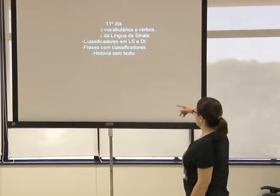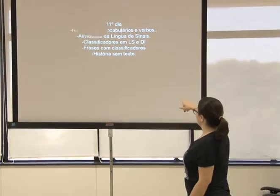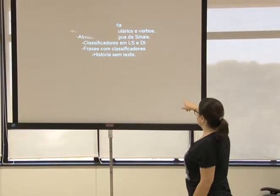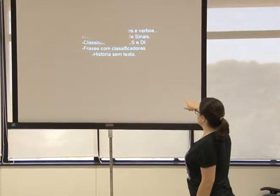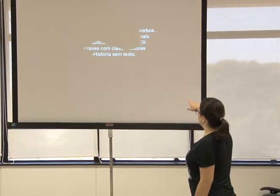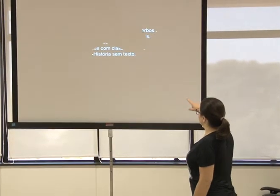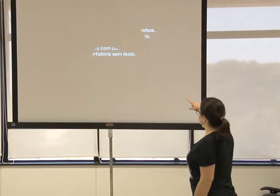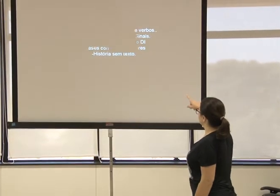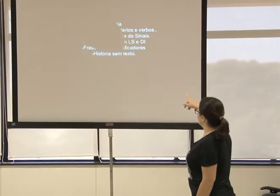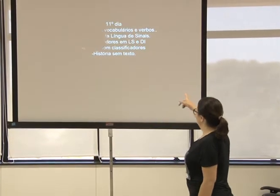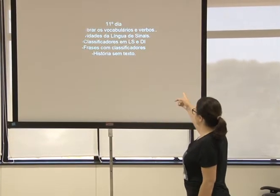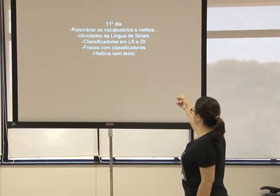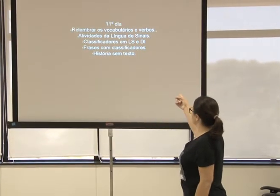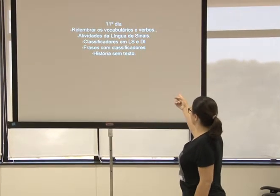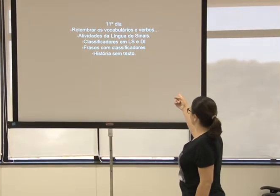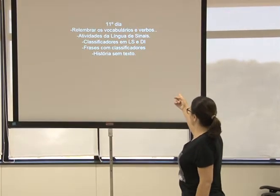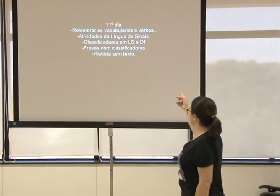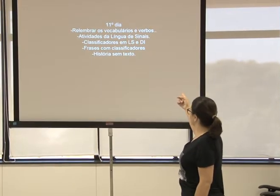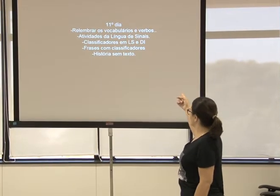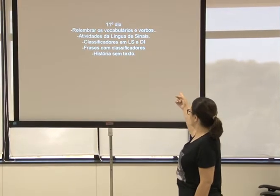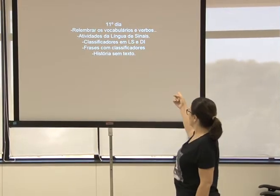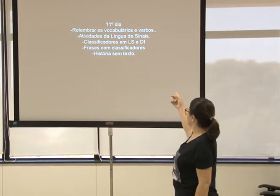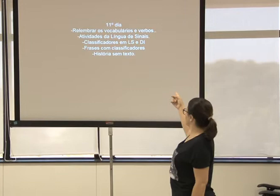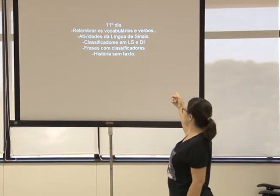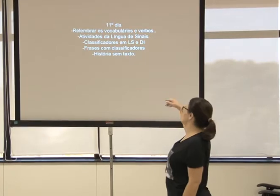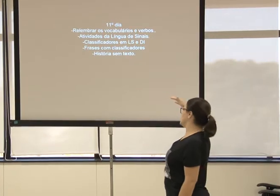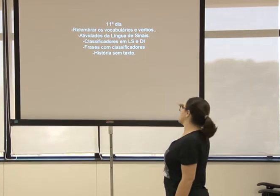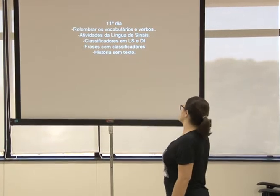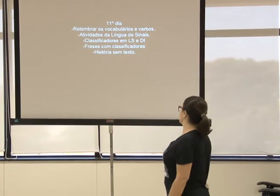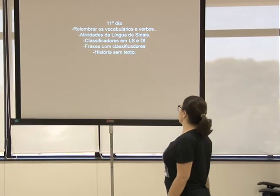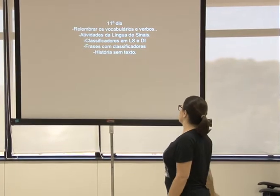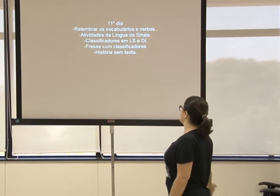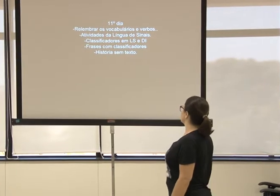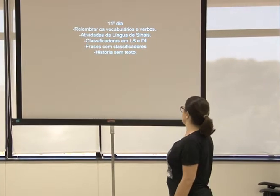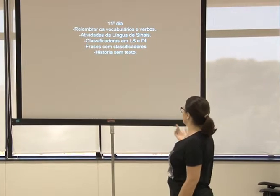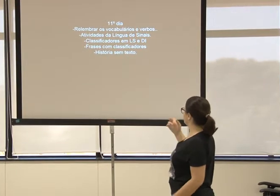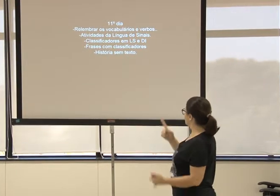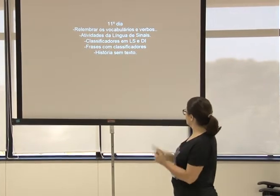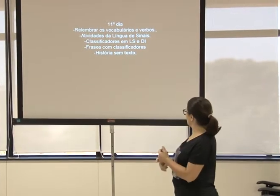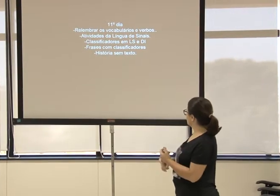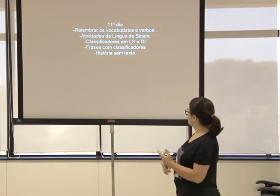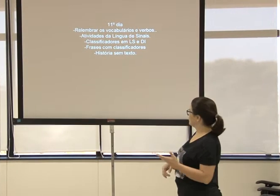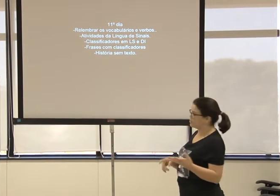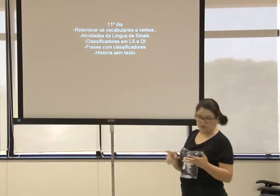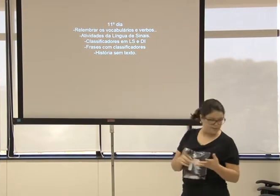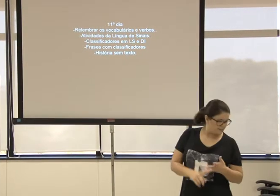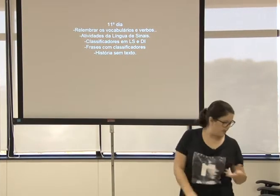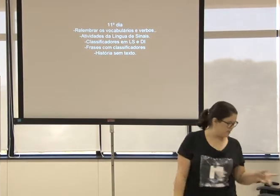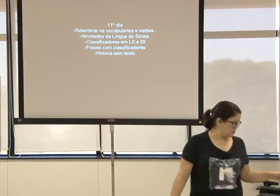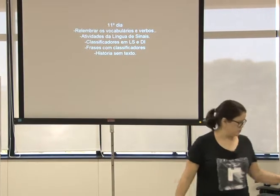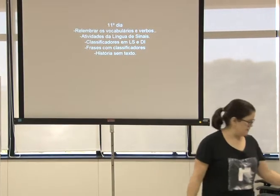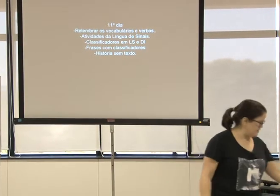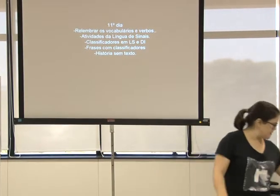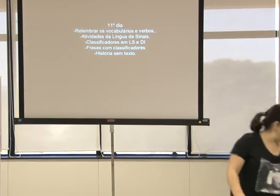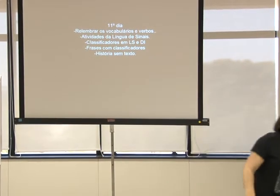Classificadores em língua de sinais e classificadores e descrição imagética. Aí frases com classificadores, aí a gente vai ver aqui.